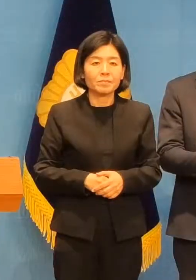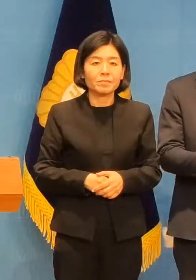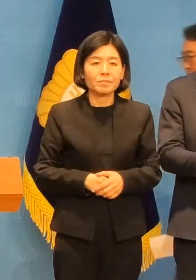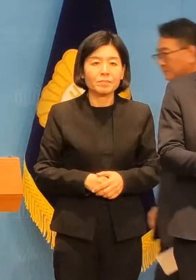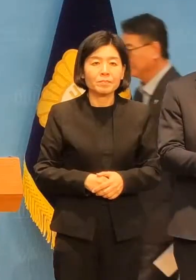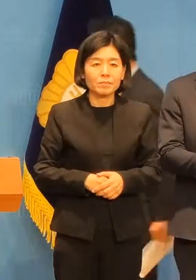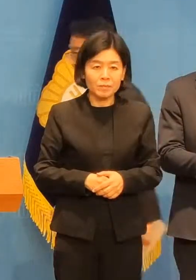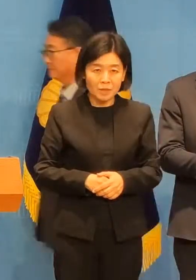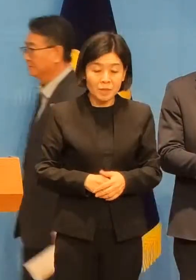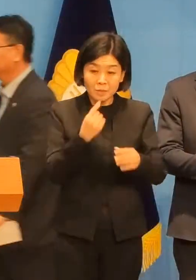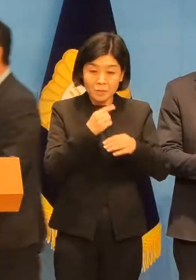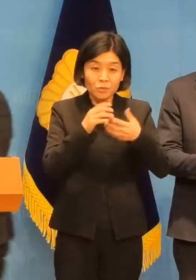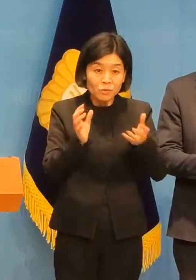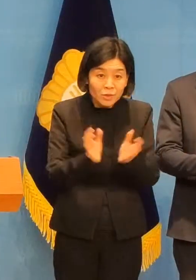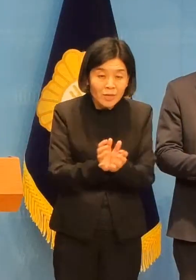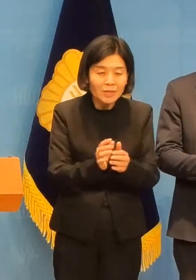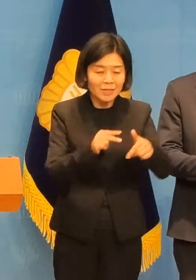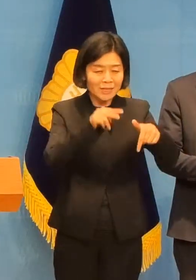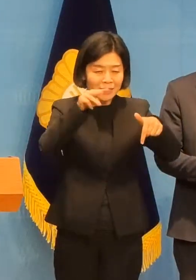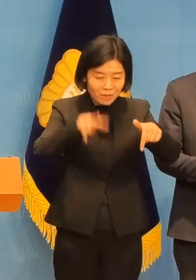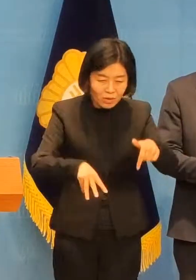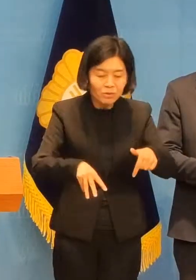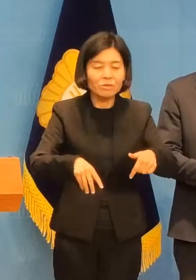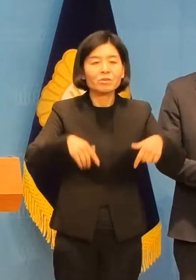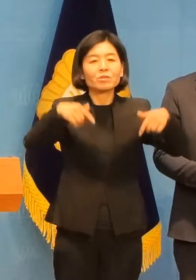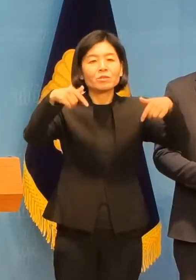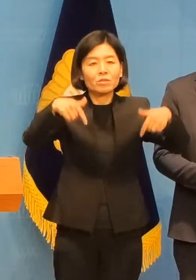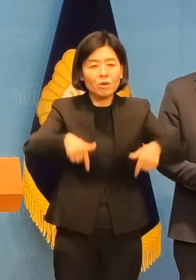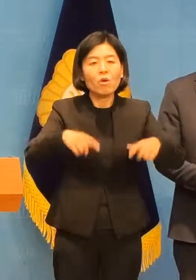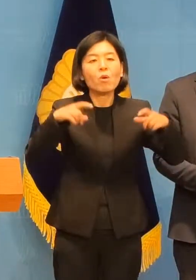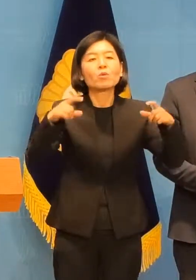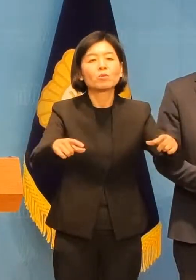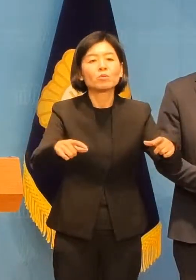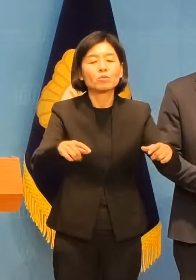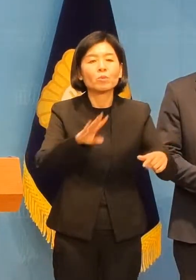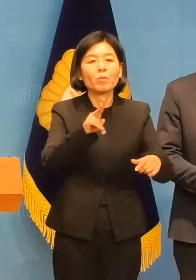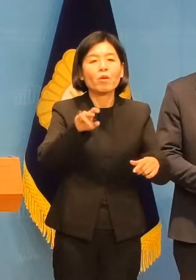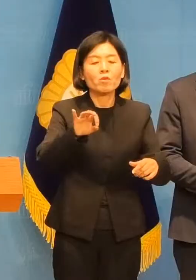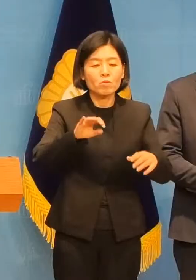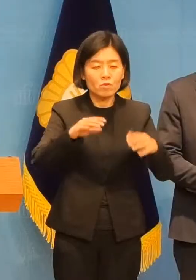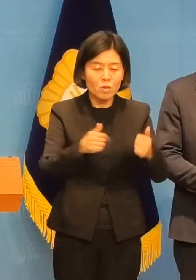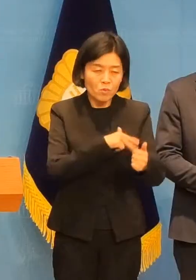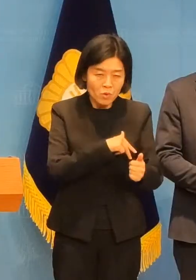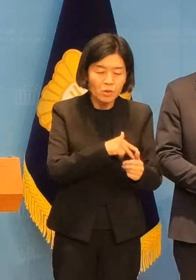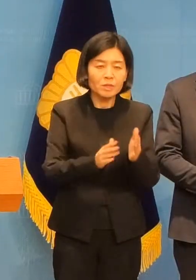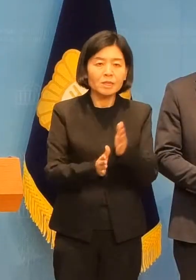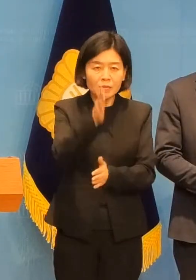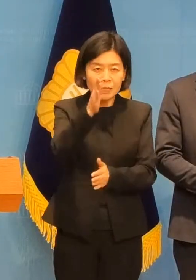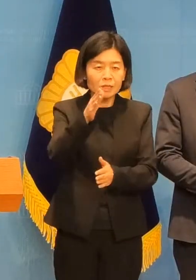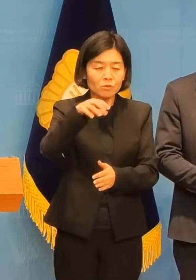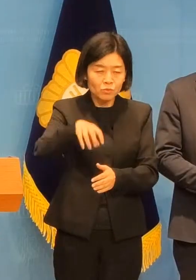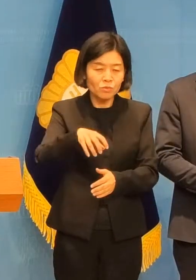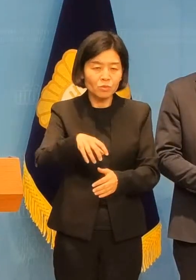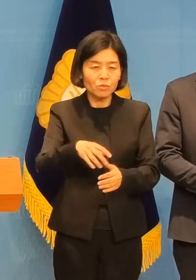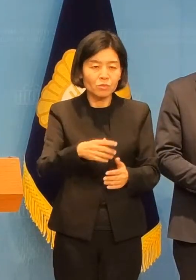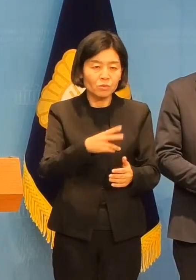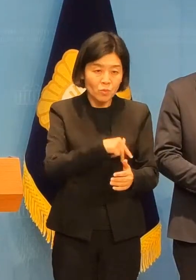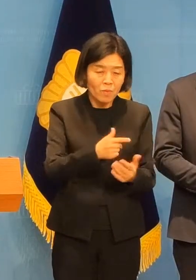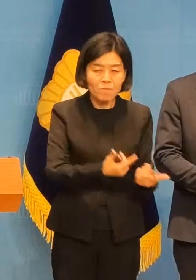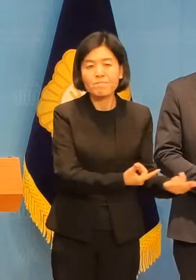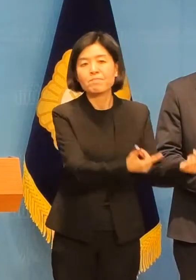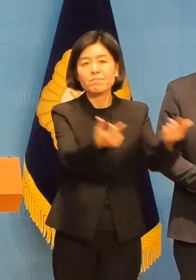이에 우리 더불어민주당 인천 서구병 국회의원과 시구 의원 일동은 주민의 분노를